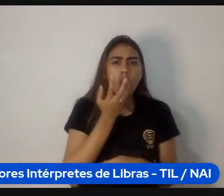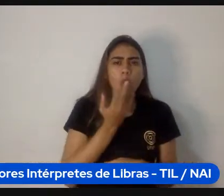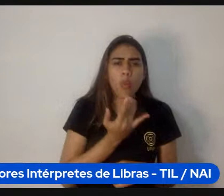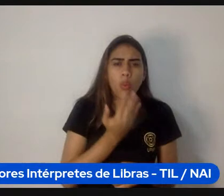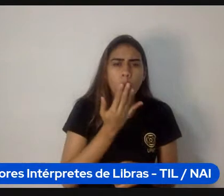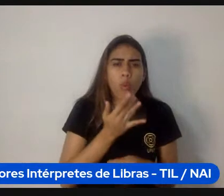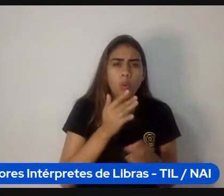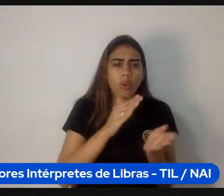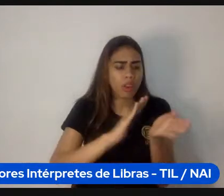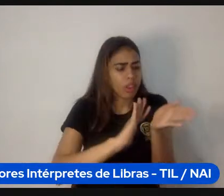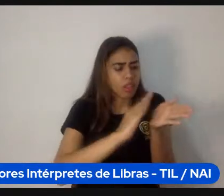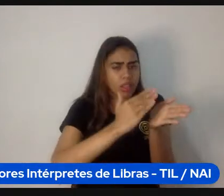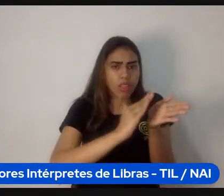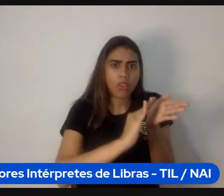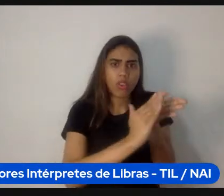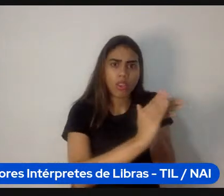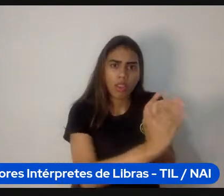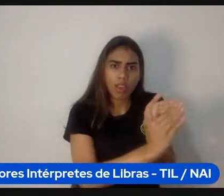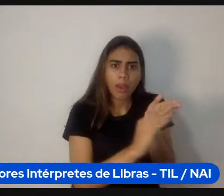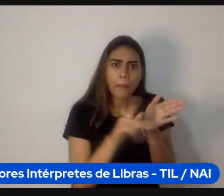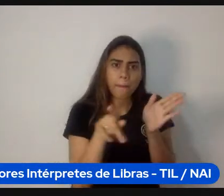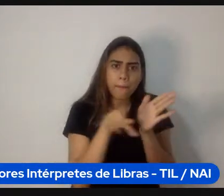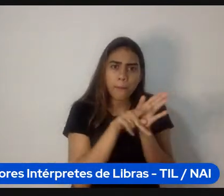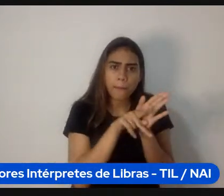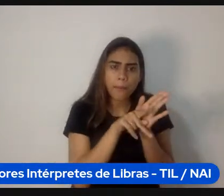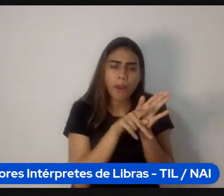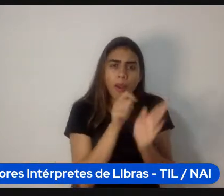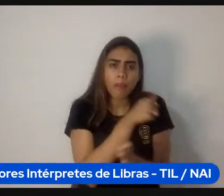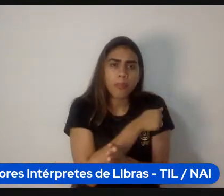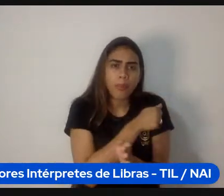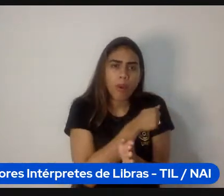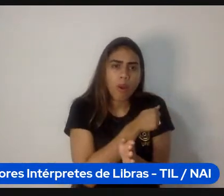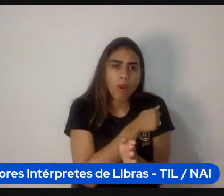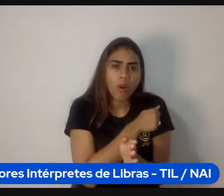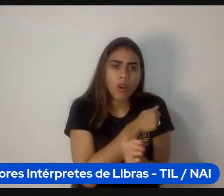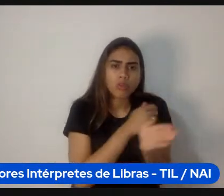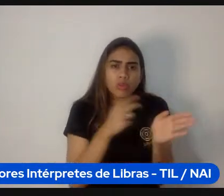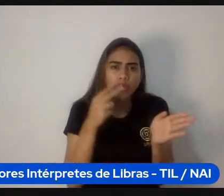ela vai descobrir que ela poderia usar esse material para todas as crianças o tempo todo.